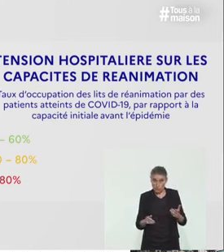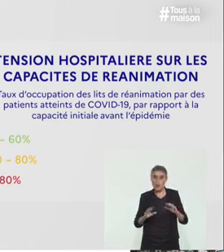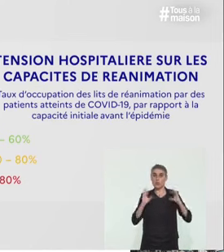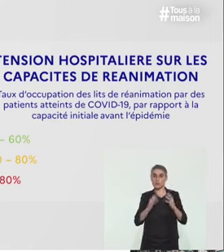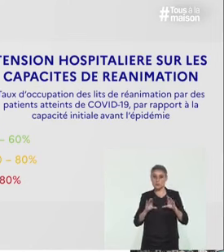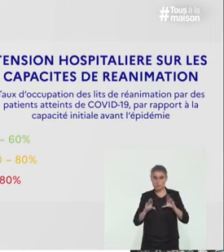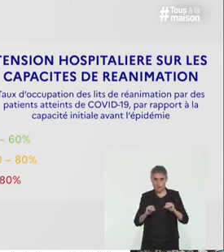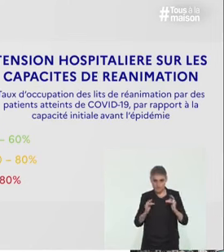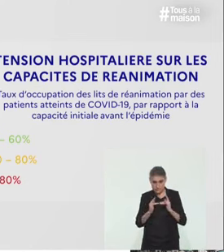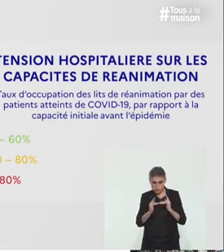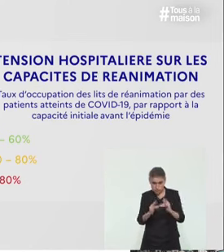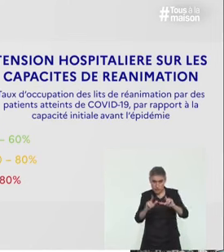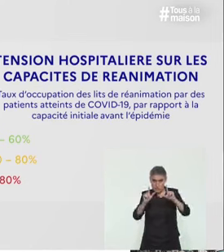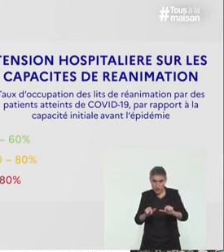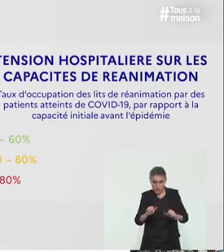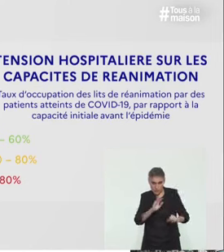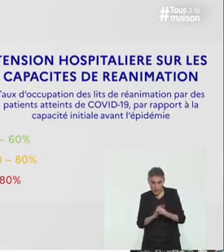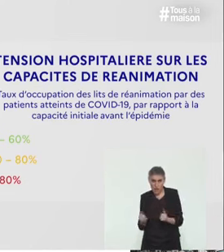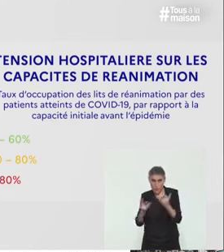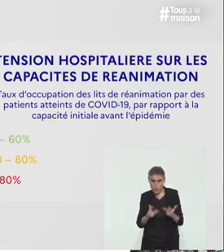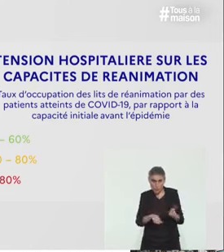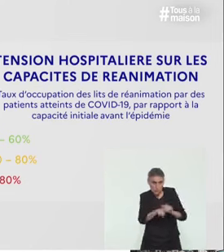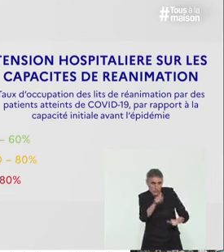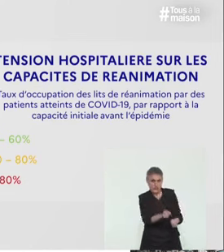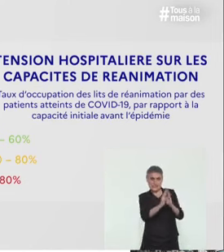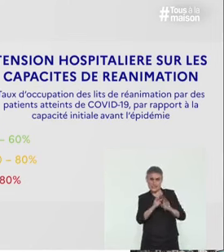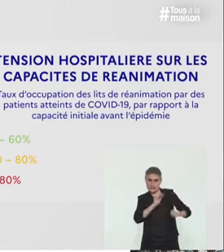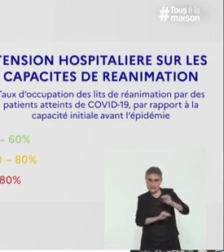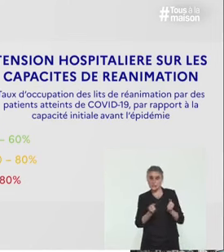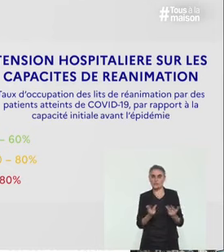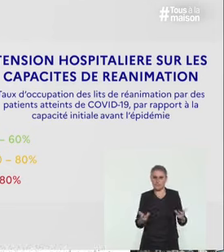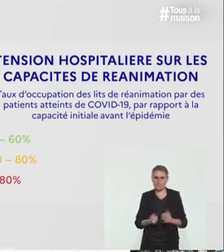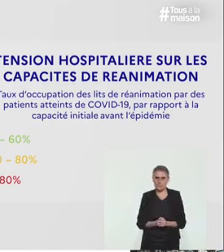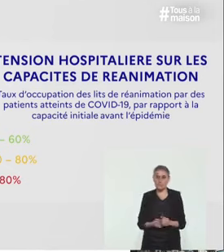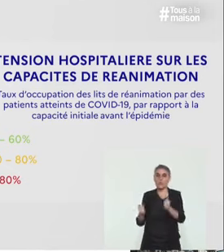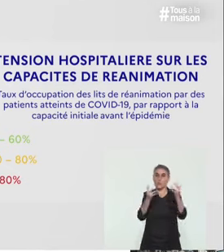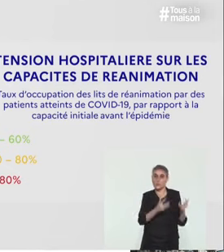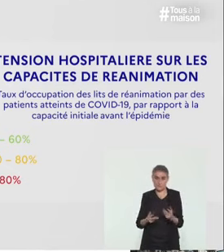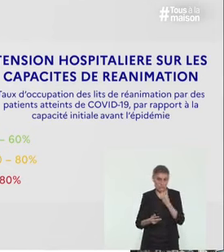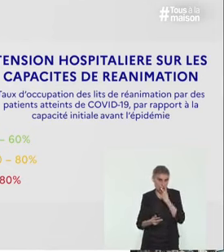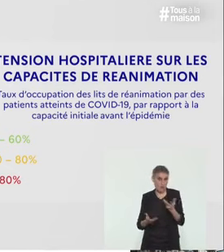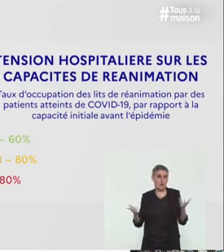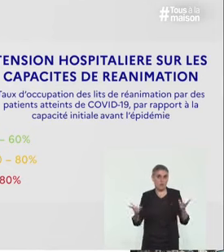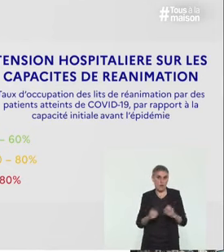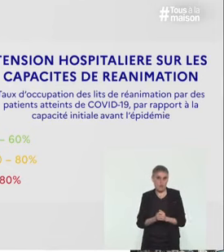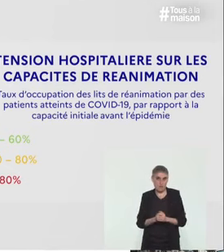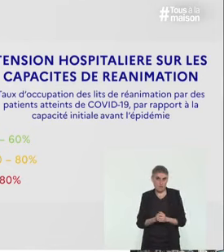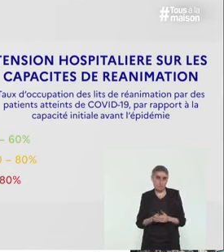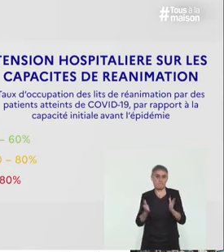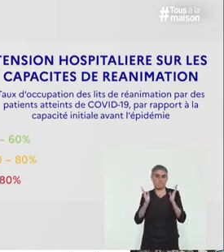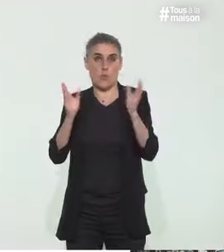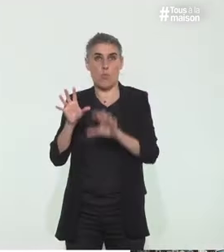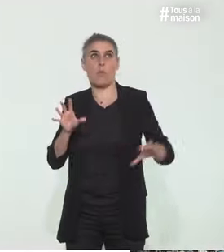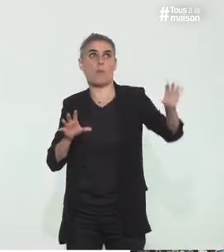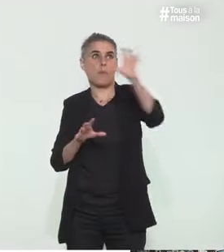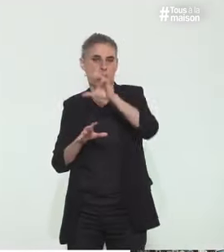lits de réanimation à l'état initial sur le territoire national. Ces données sont donc le reflet de la saturation du système